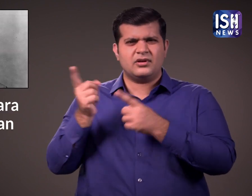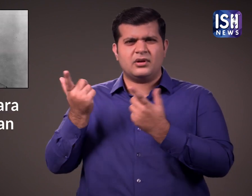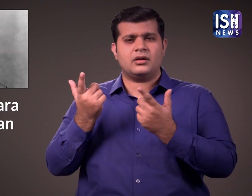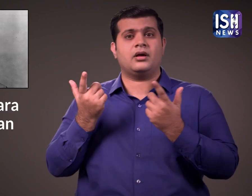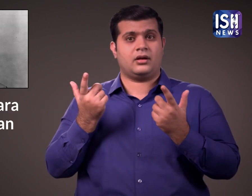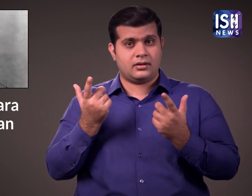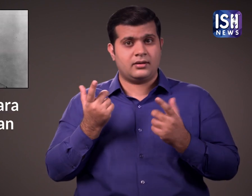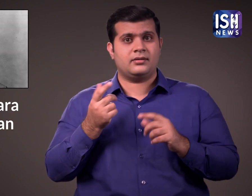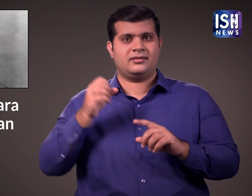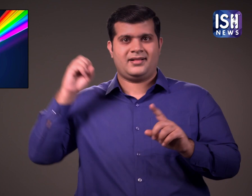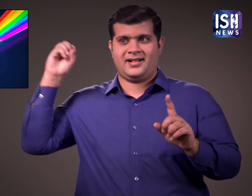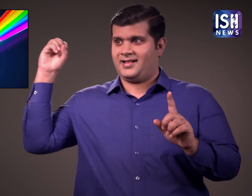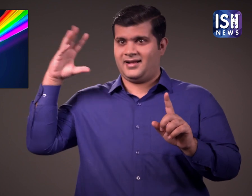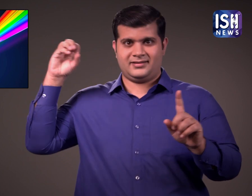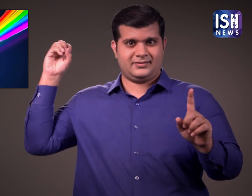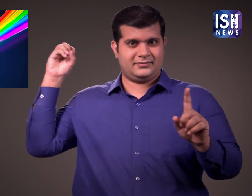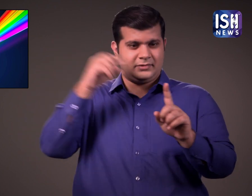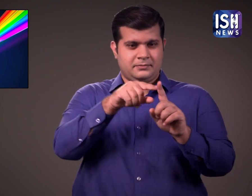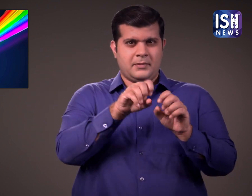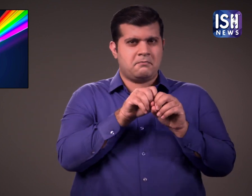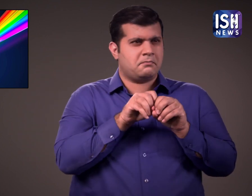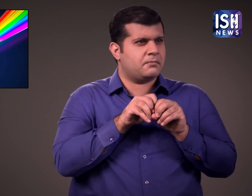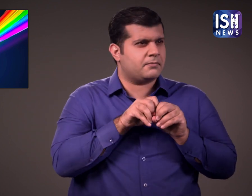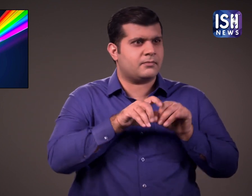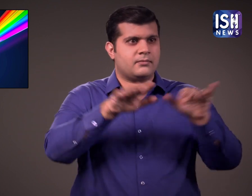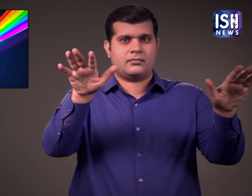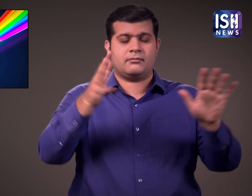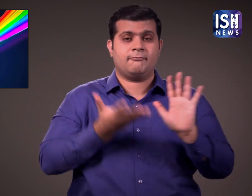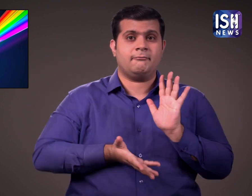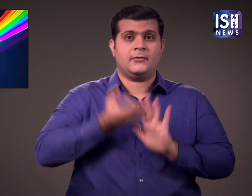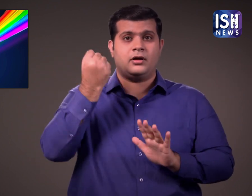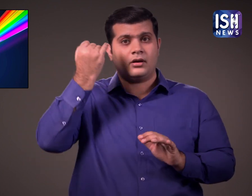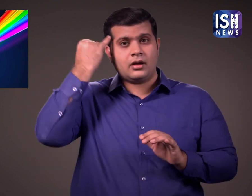स्पेक्ट्रोस्कोपी के शेत्र में प्रकाश के उठसर्जन की खोज की थी